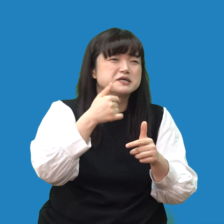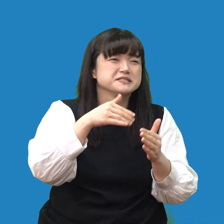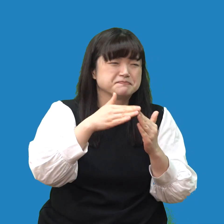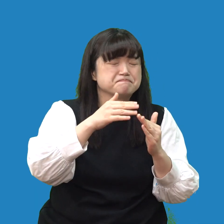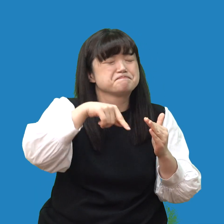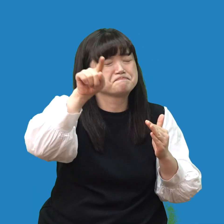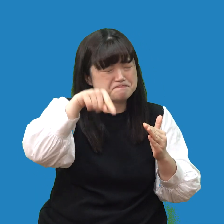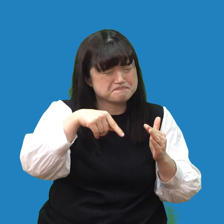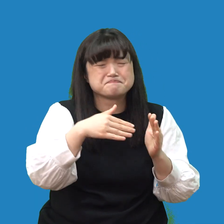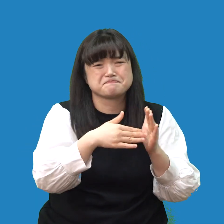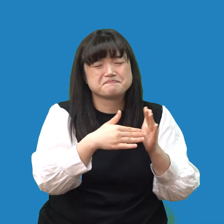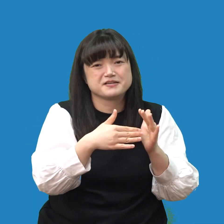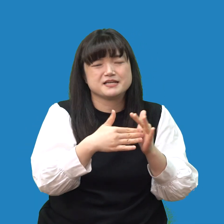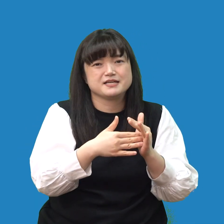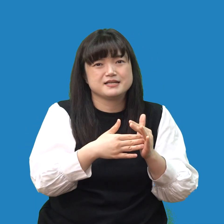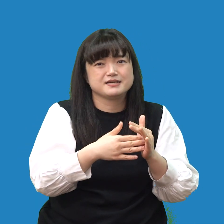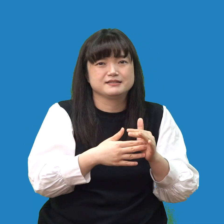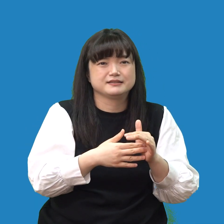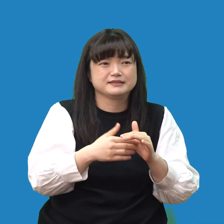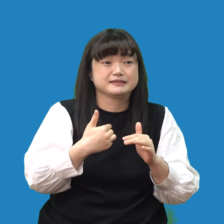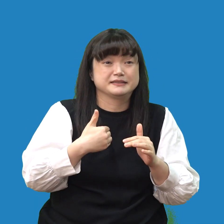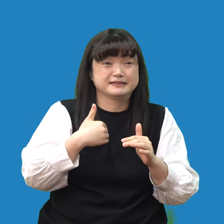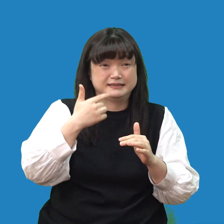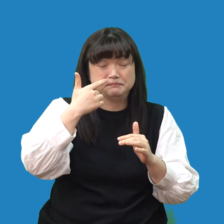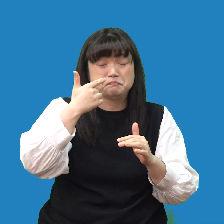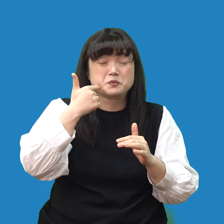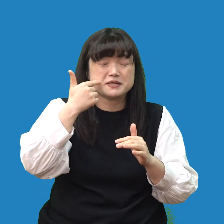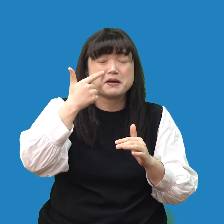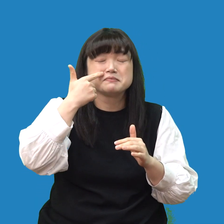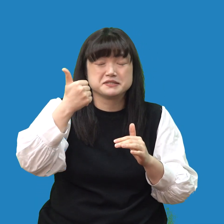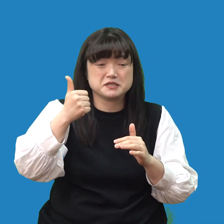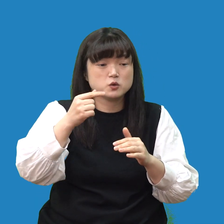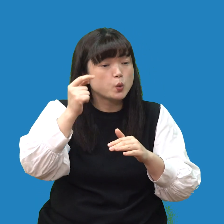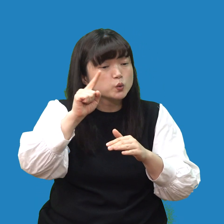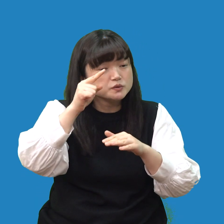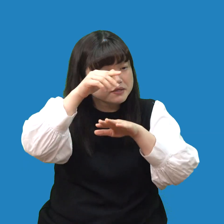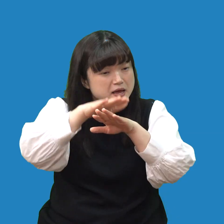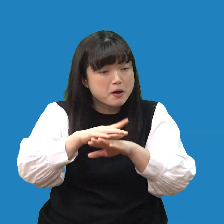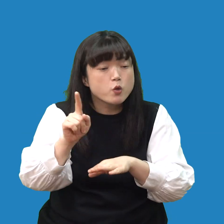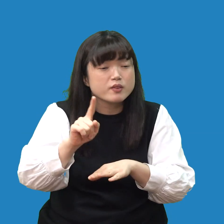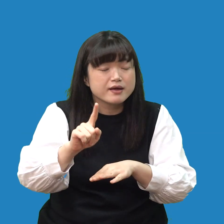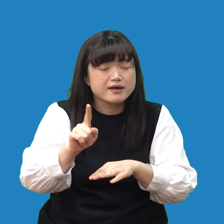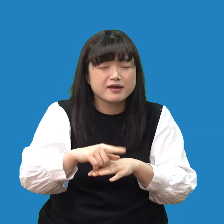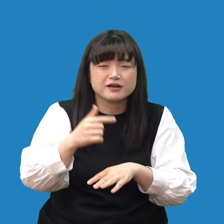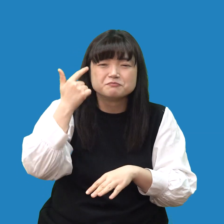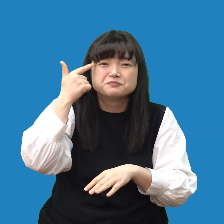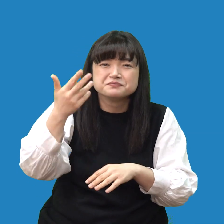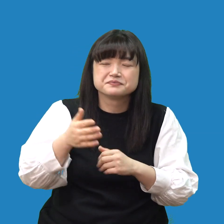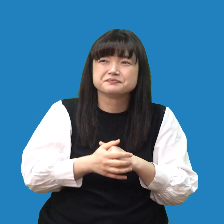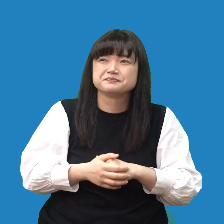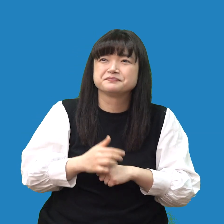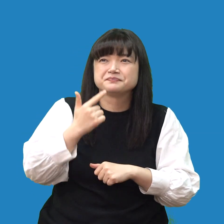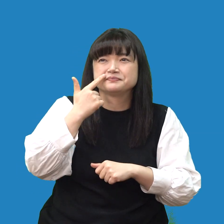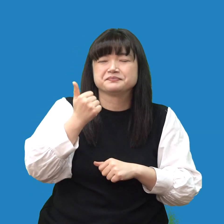왔습니다. 가서 이제 아버님한테 요즘 예배 생활을 어떻게 하시는가 제가 여쭈었습니다.